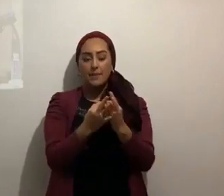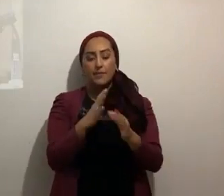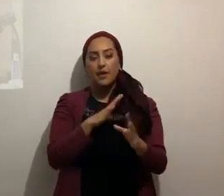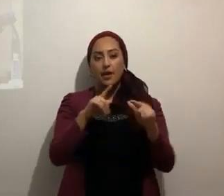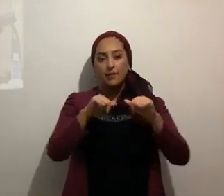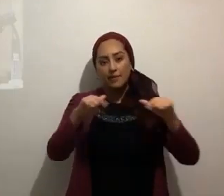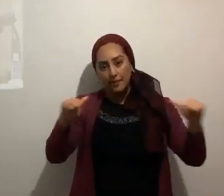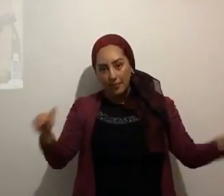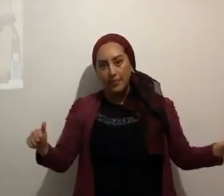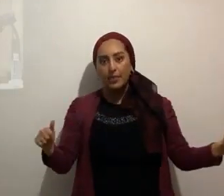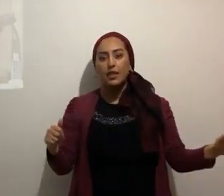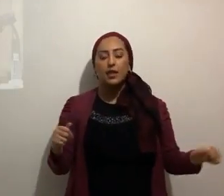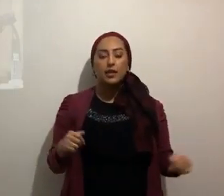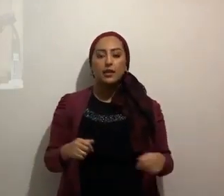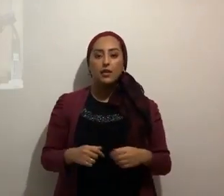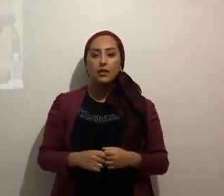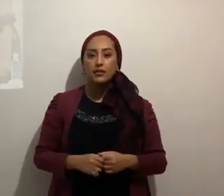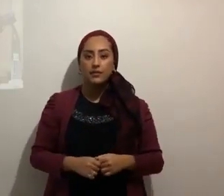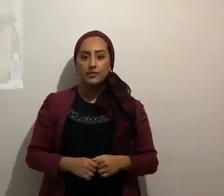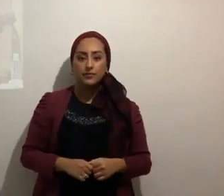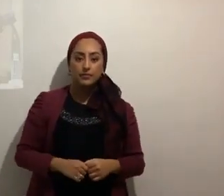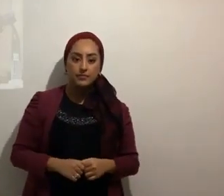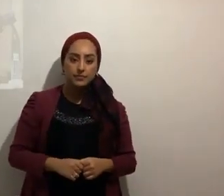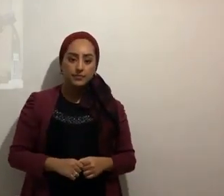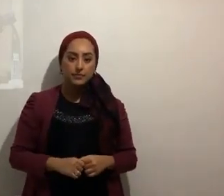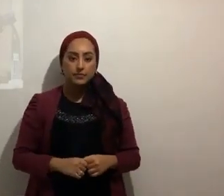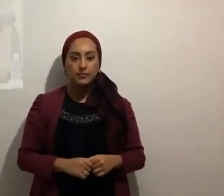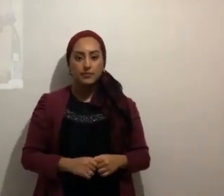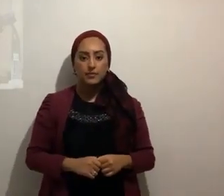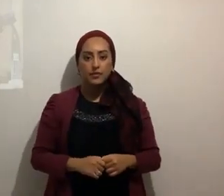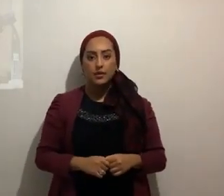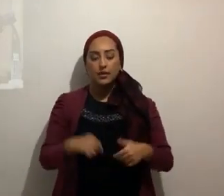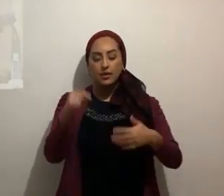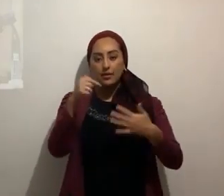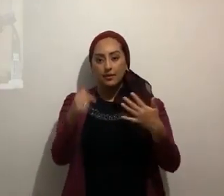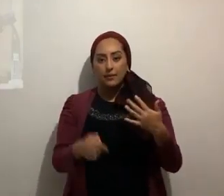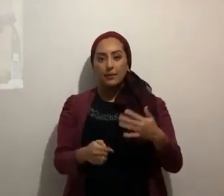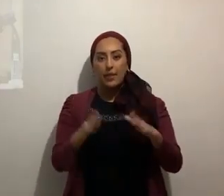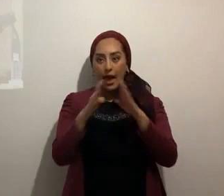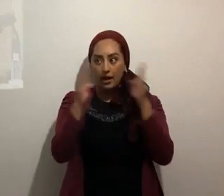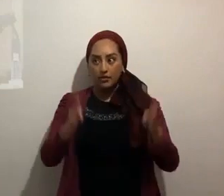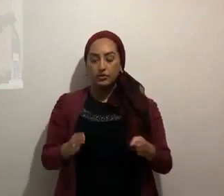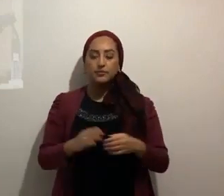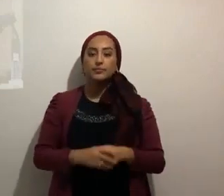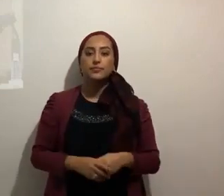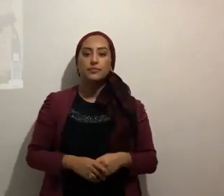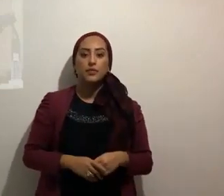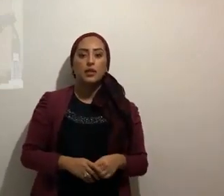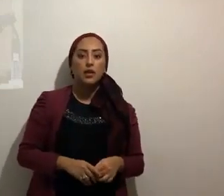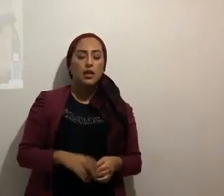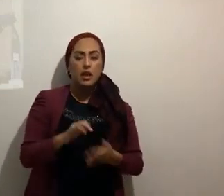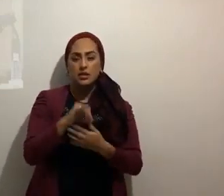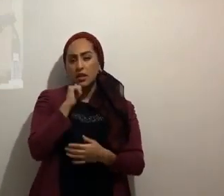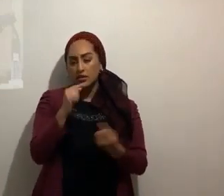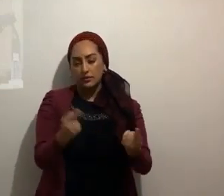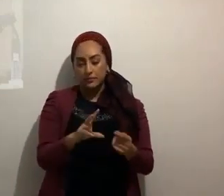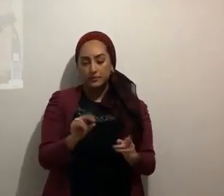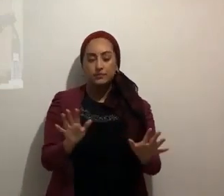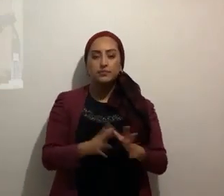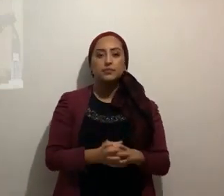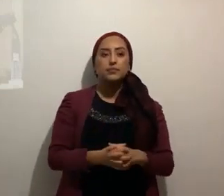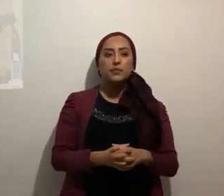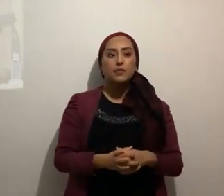etc. Cubrirnos del frío, ¿sí? Del calor, etc. Un hogar. Bueno, entonces eso no es pecado.